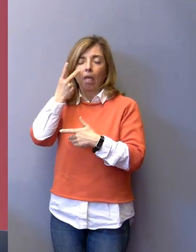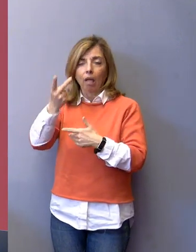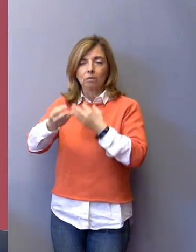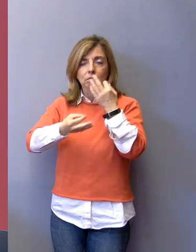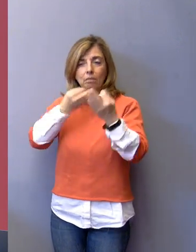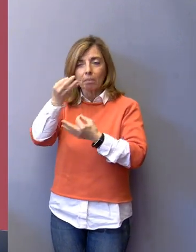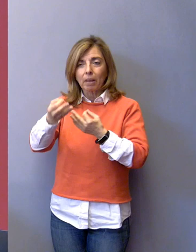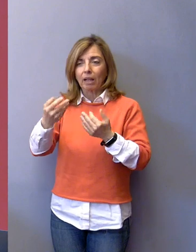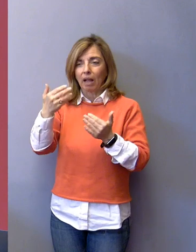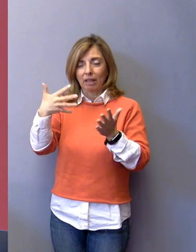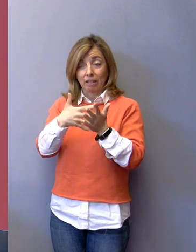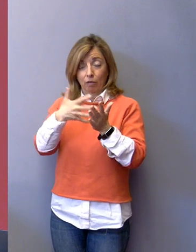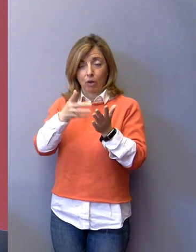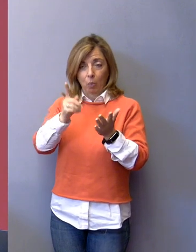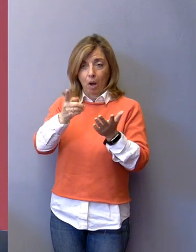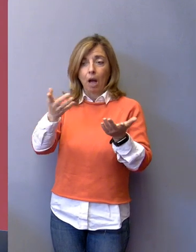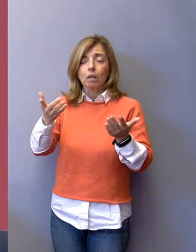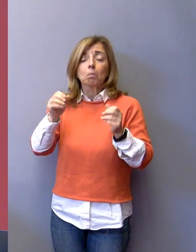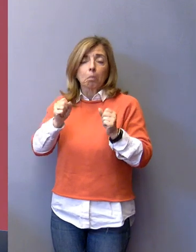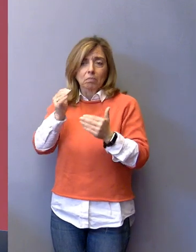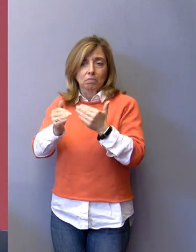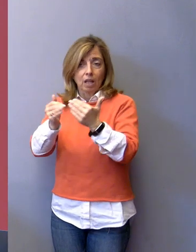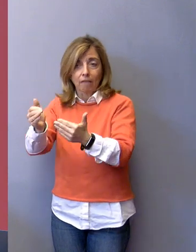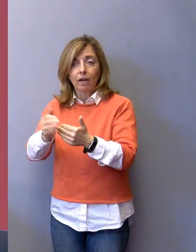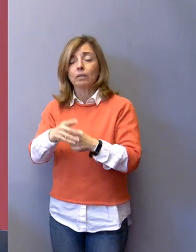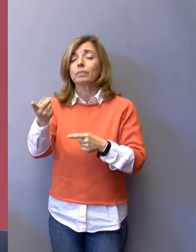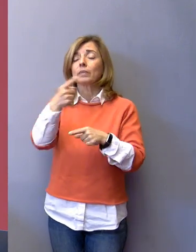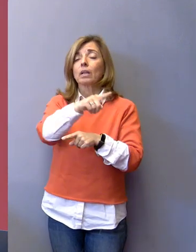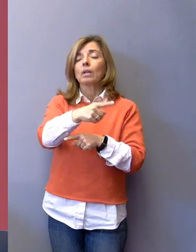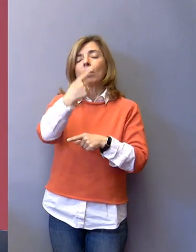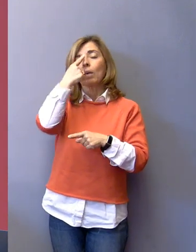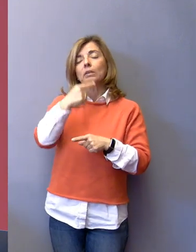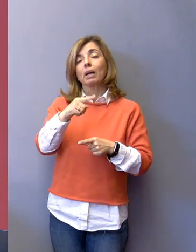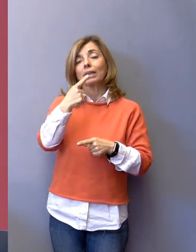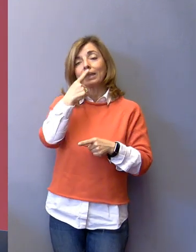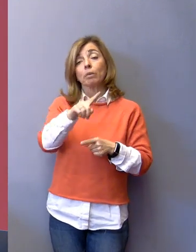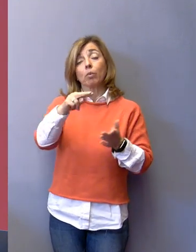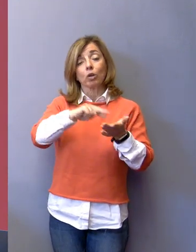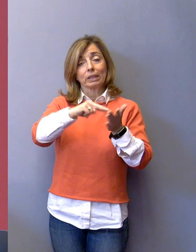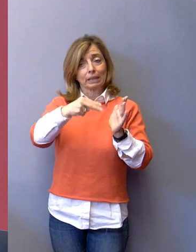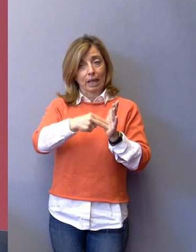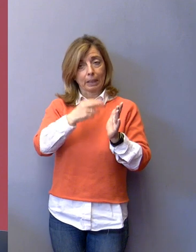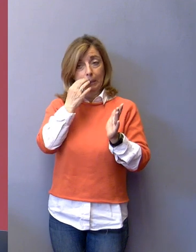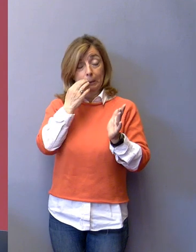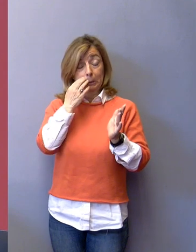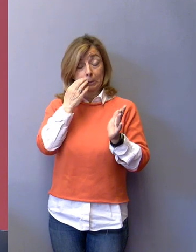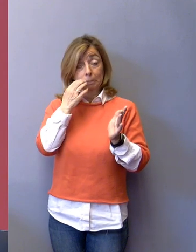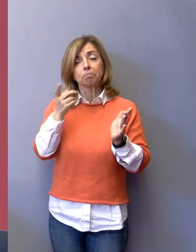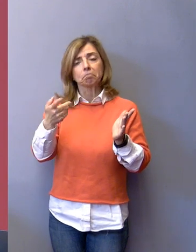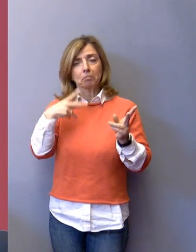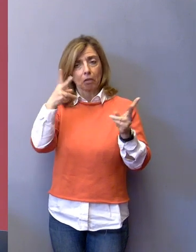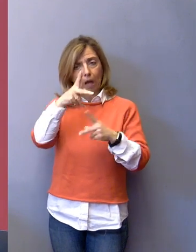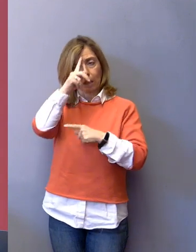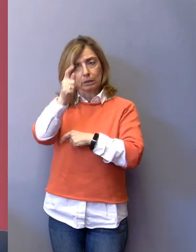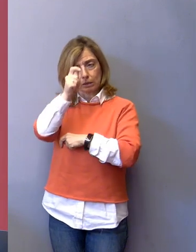concludo presidente che ha evidenziato il consigliere Crucioli di cui ho molto rispetto effettivamente facendo anche se